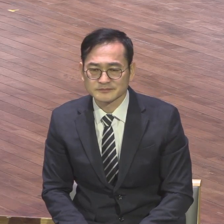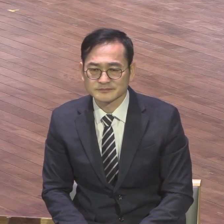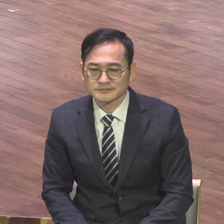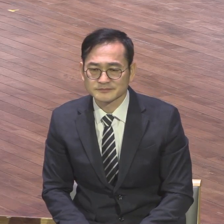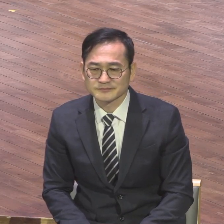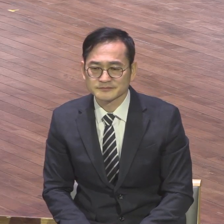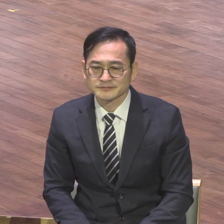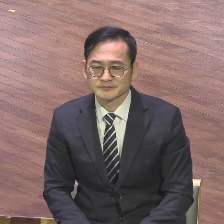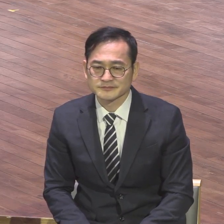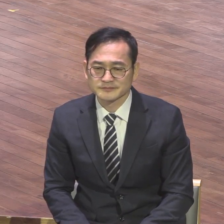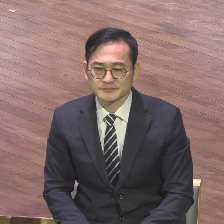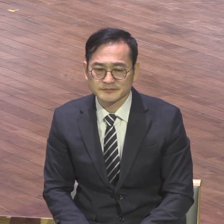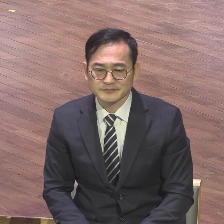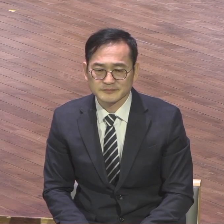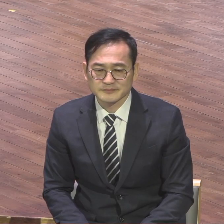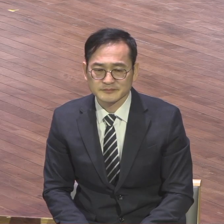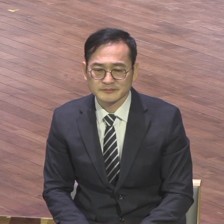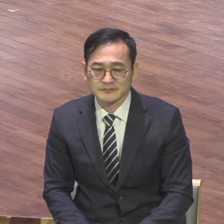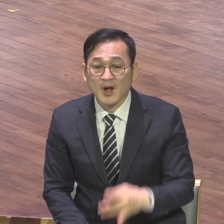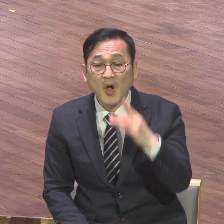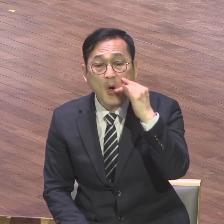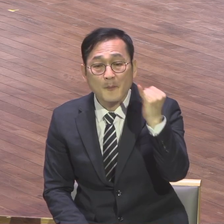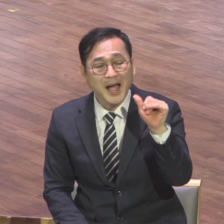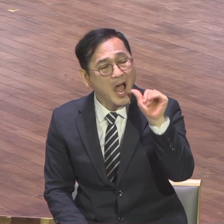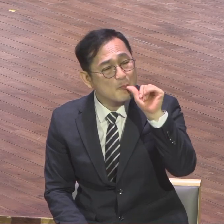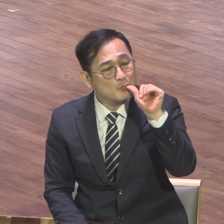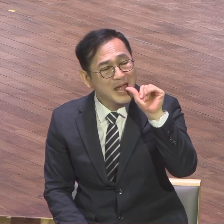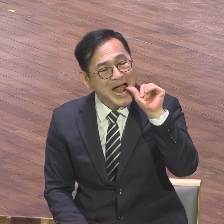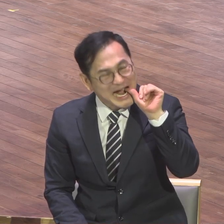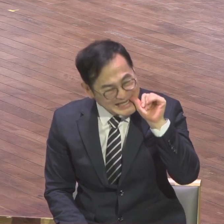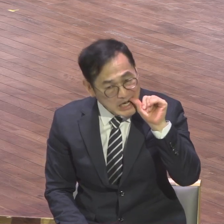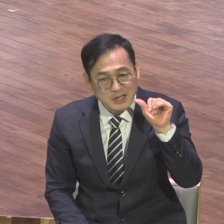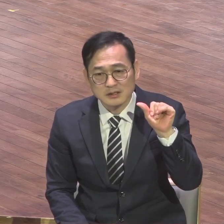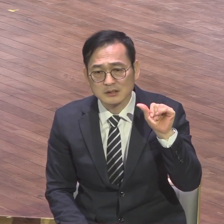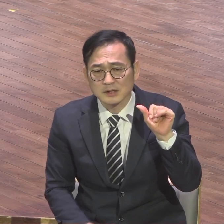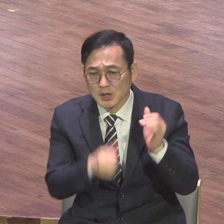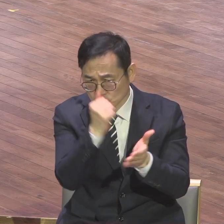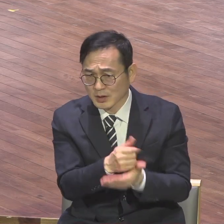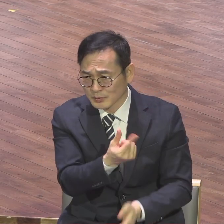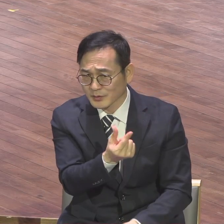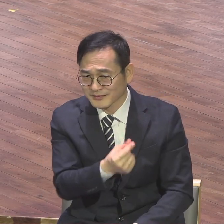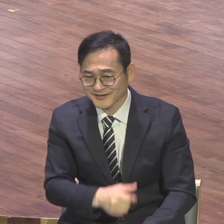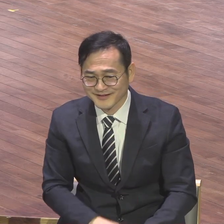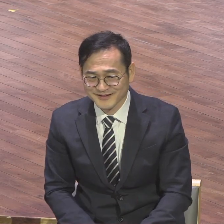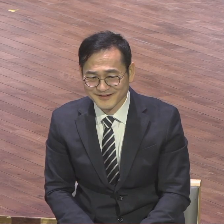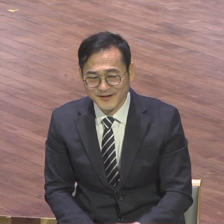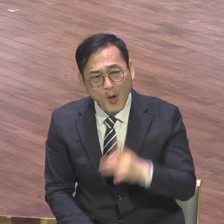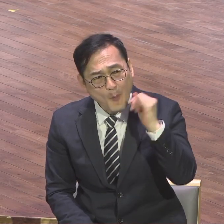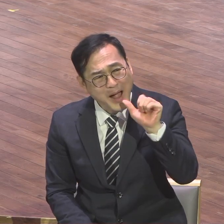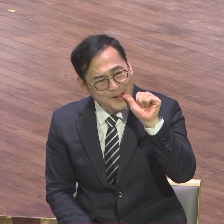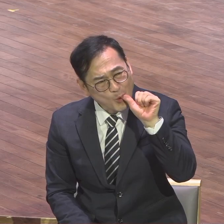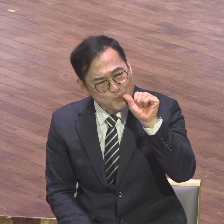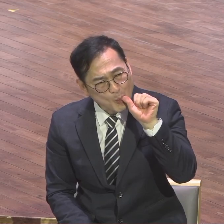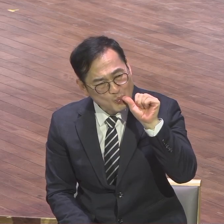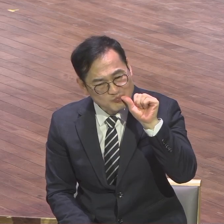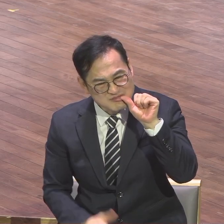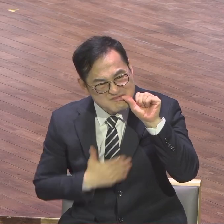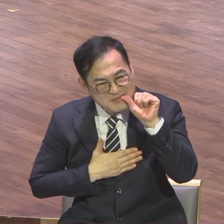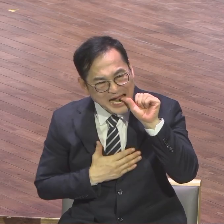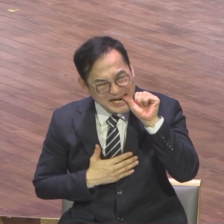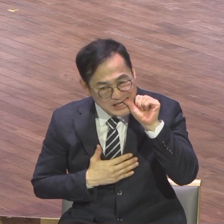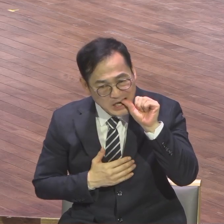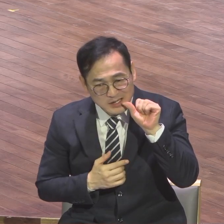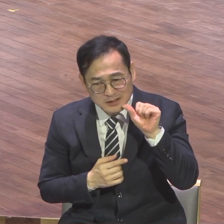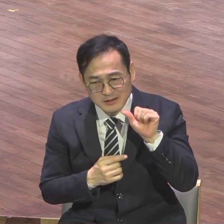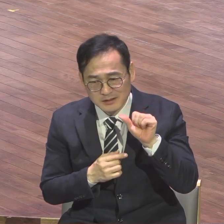죄라니까. 어머니 저 혹시 안 물 살리세요? 솔직히 나오다 안 나오면 신기나 강물잖아.